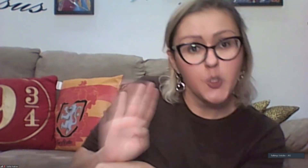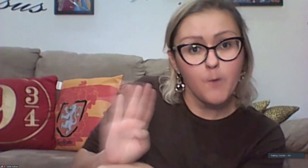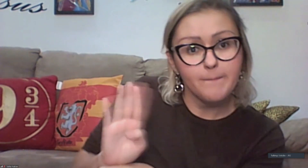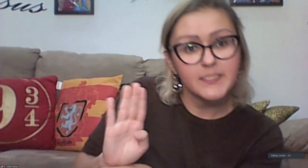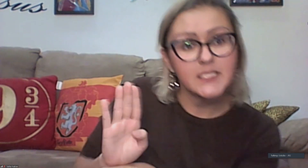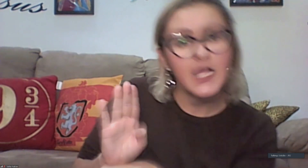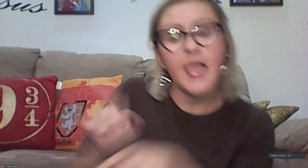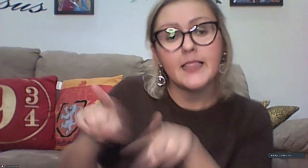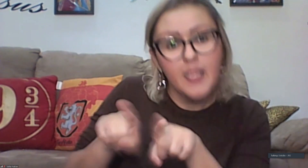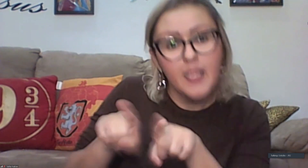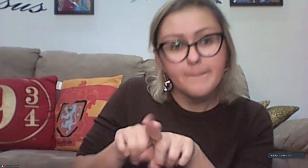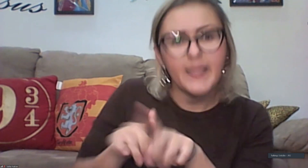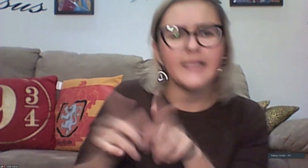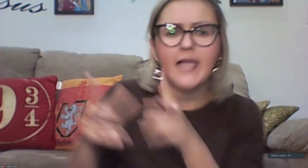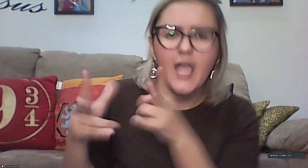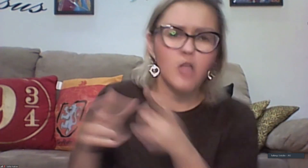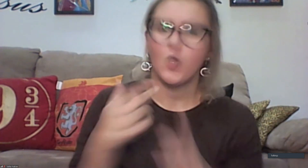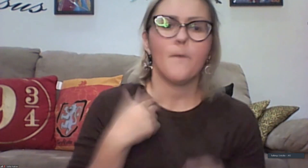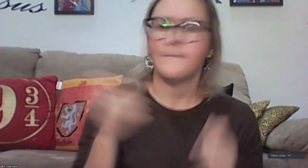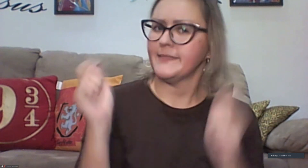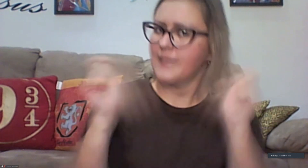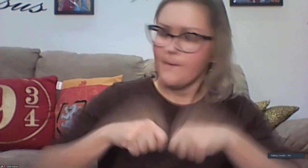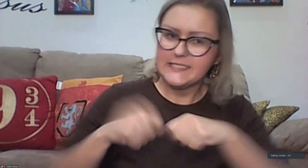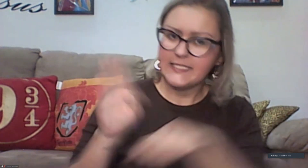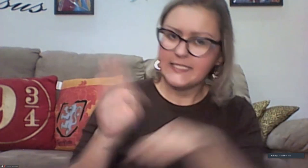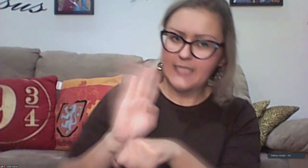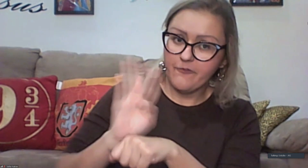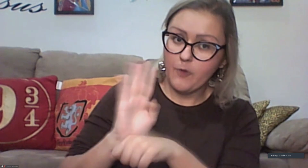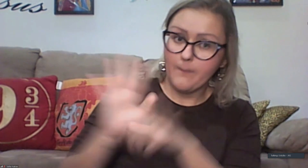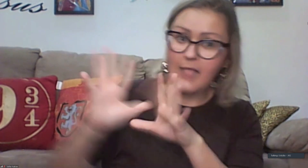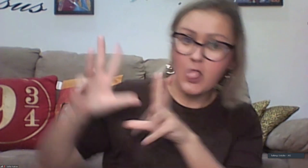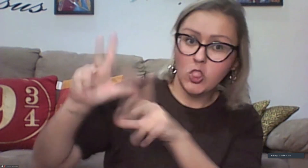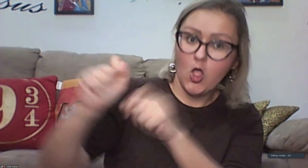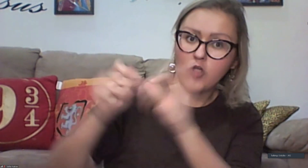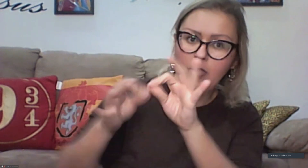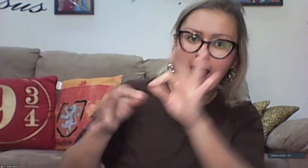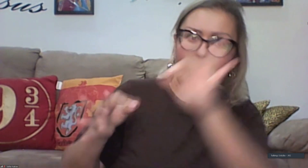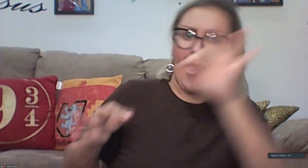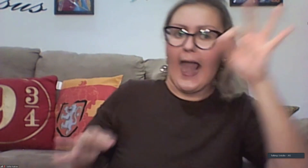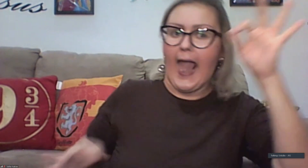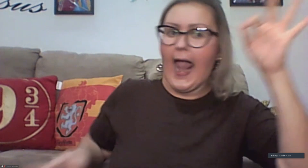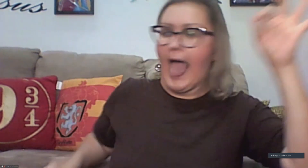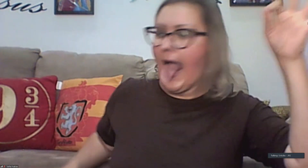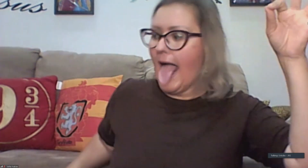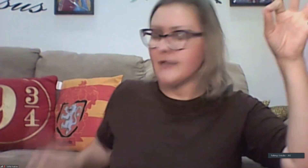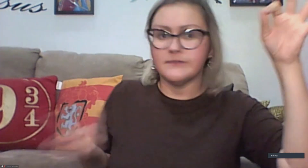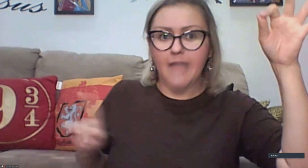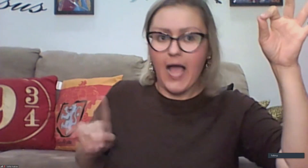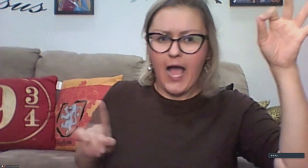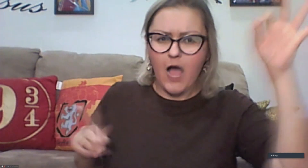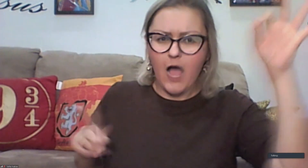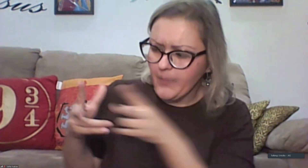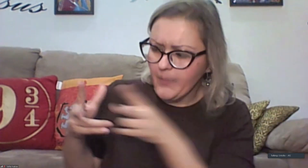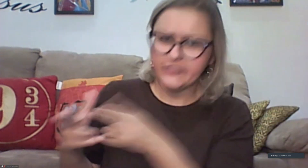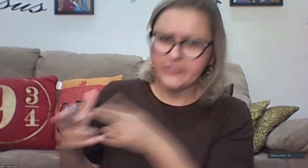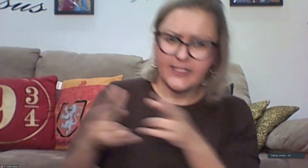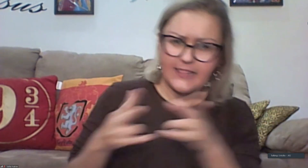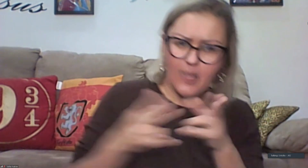faça vídeos. São diversas formas, não precisa nada assim bem longo. Tudo bem resumido,